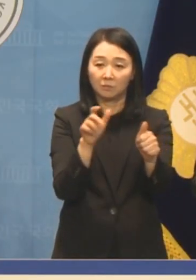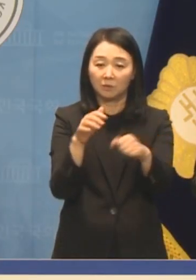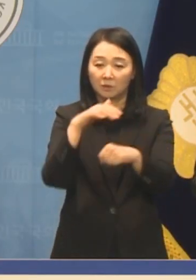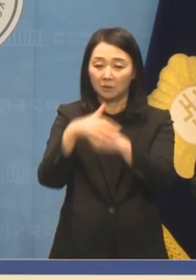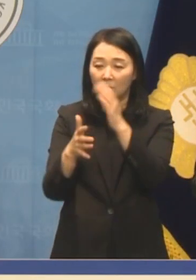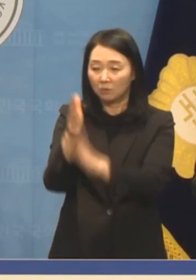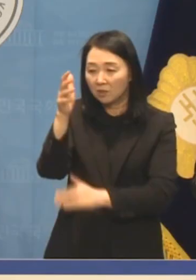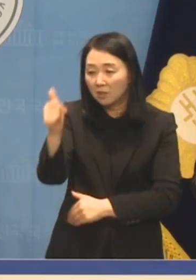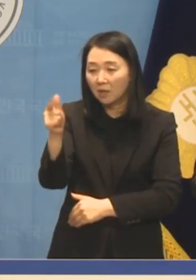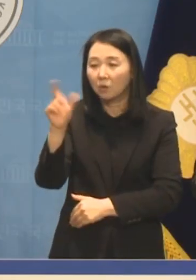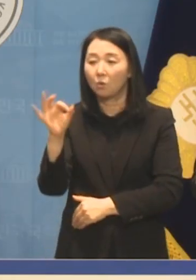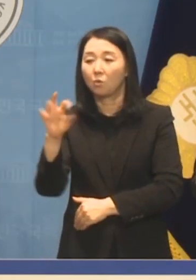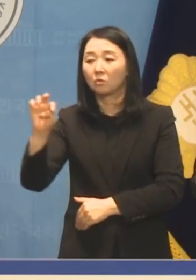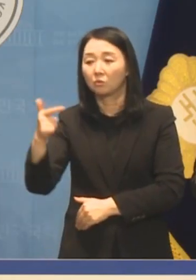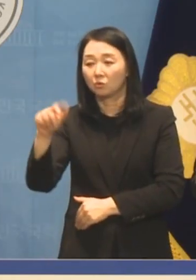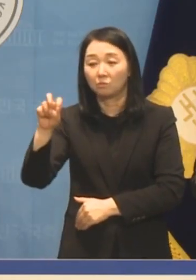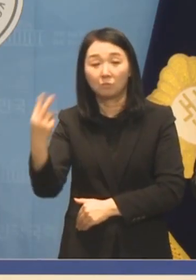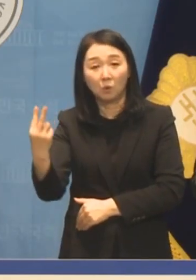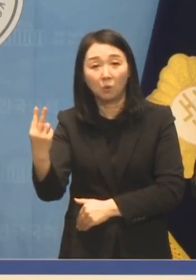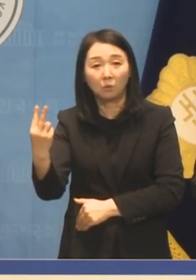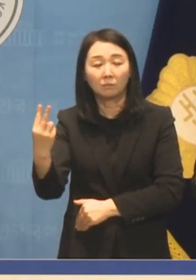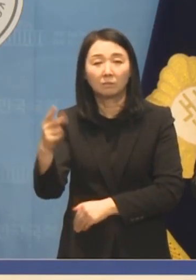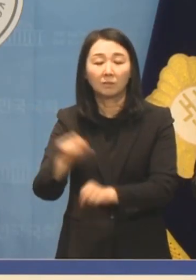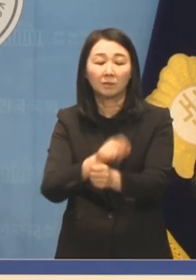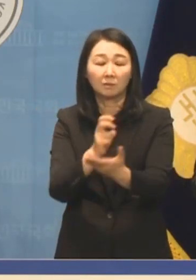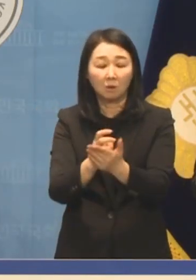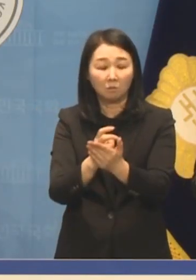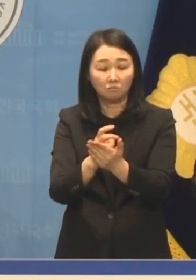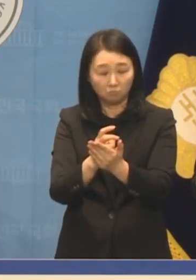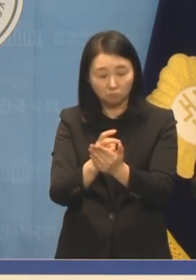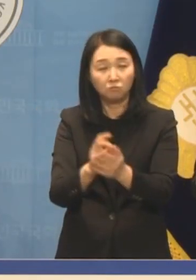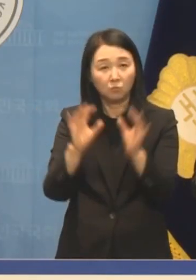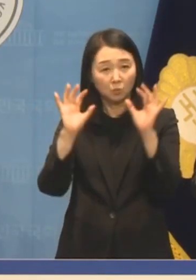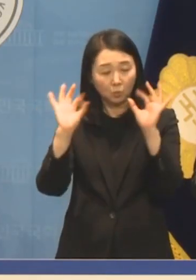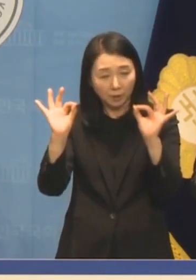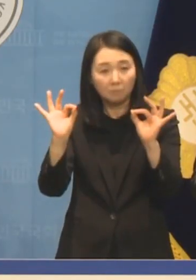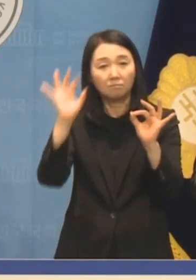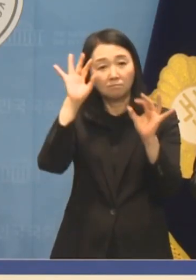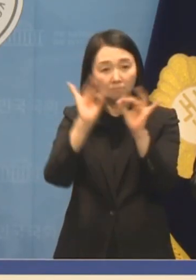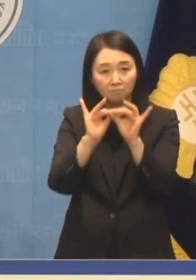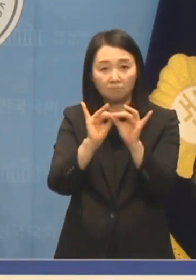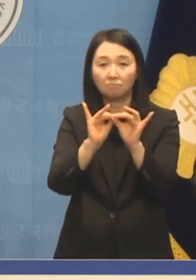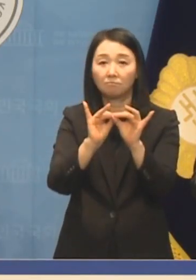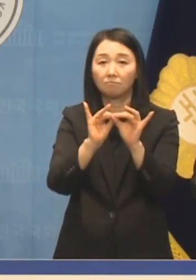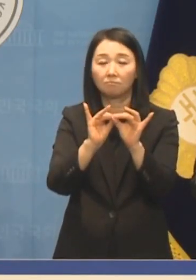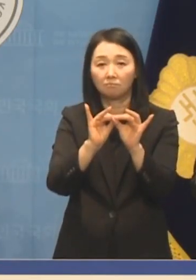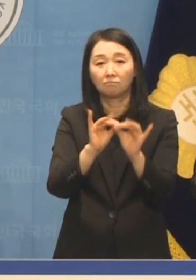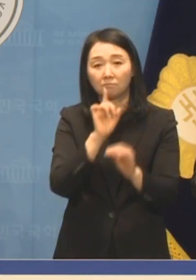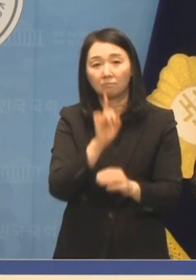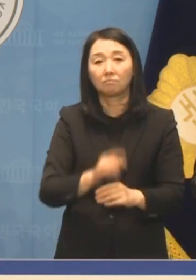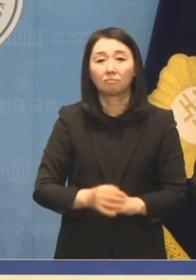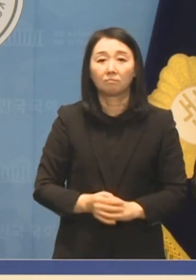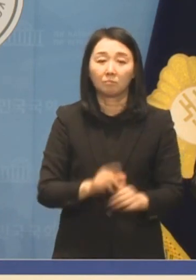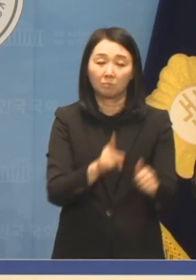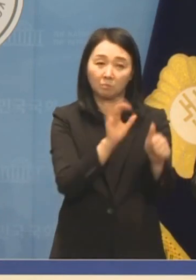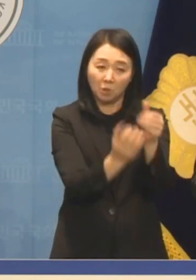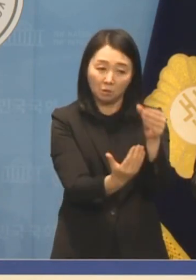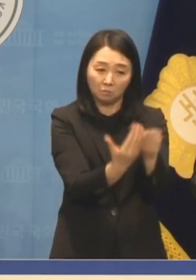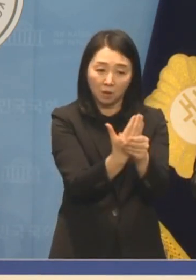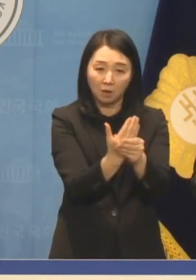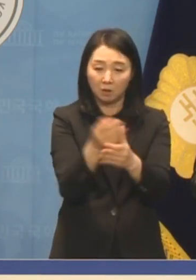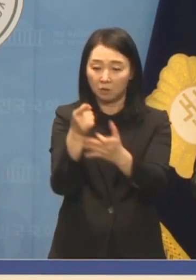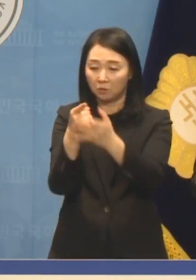시장도 특검 도입을 찬성한다고 했습니다. 명태균 게이트는